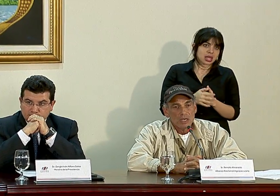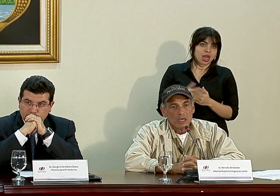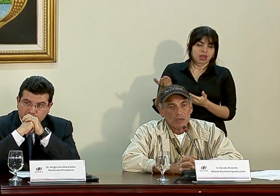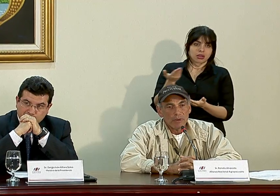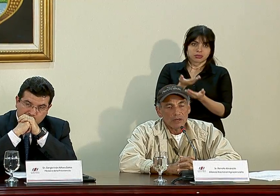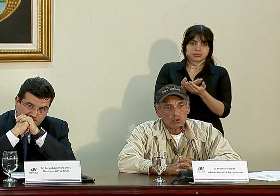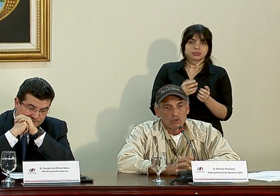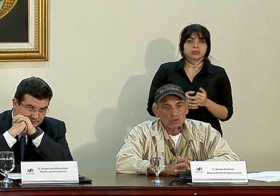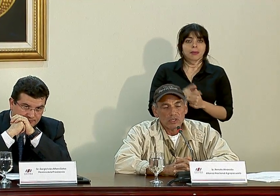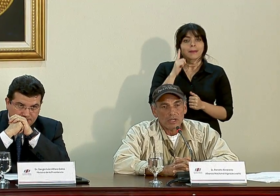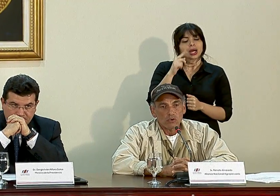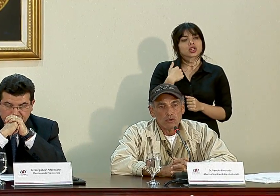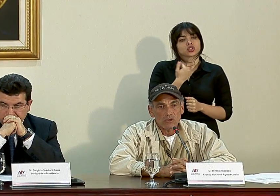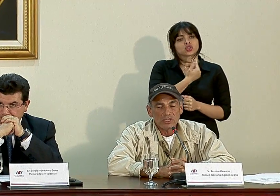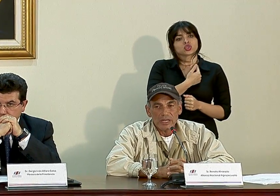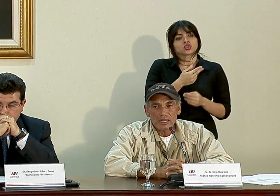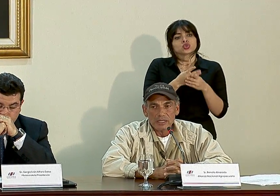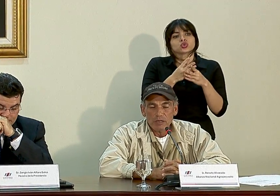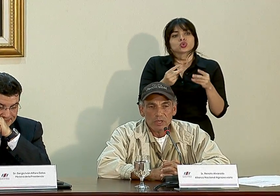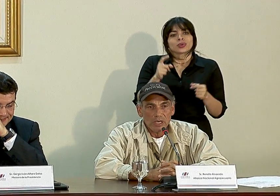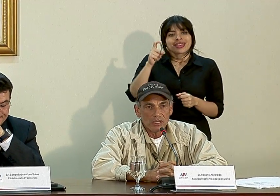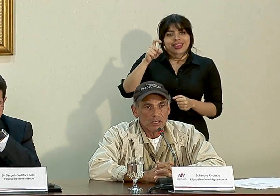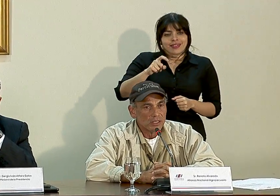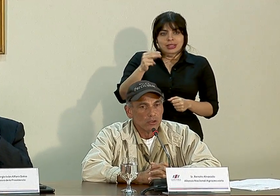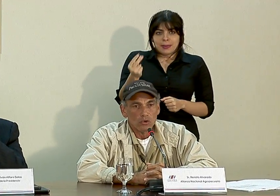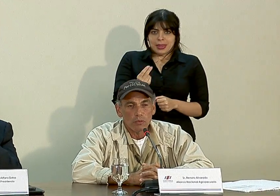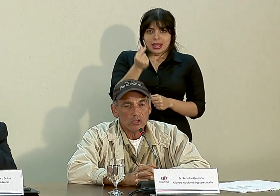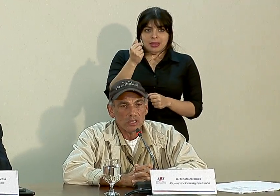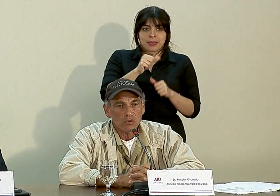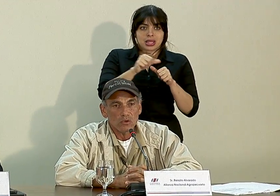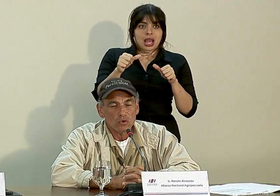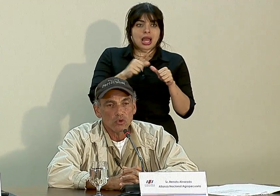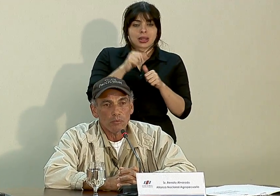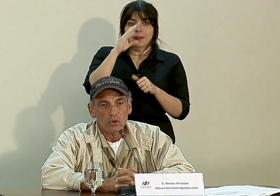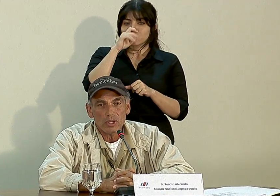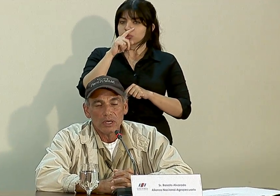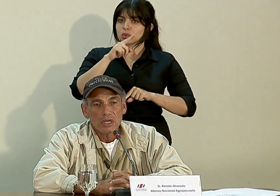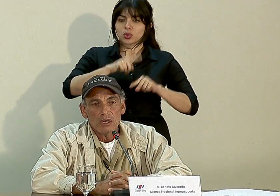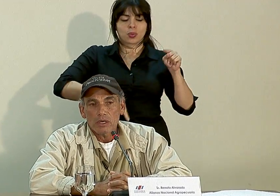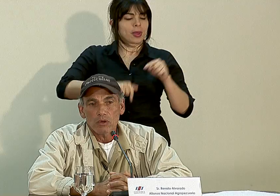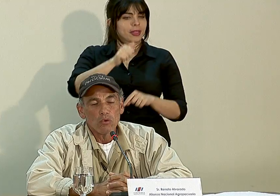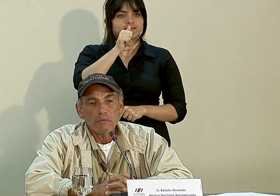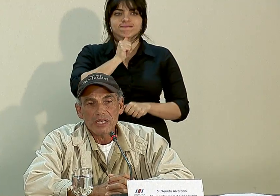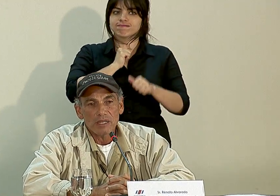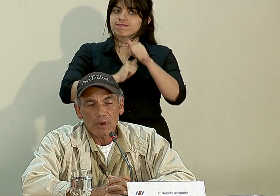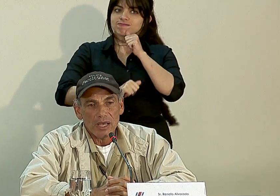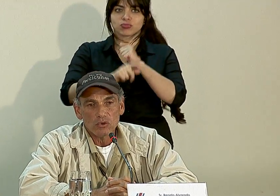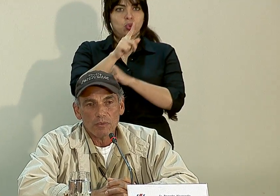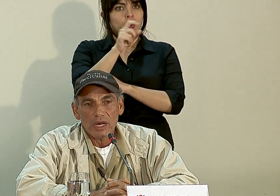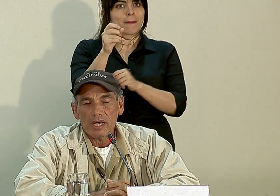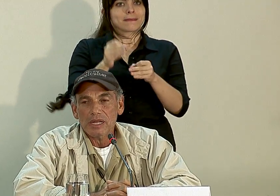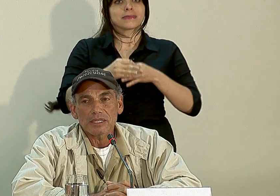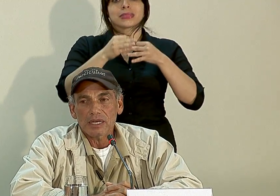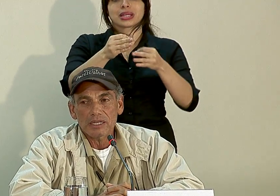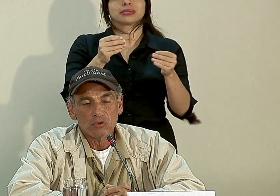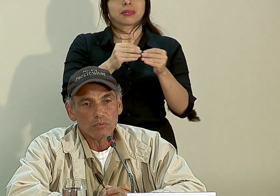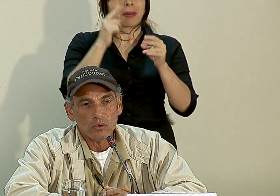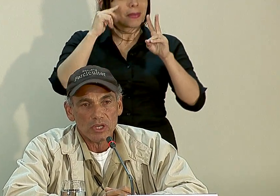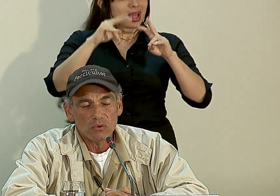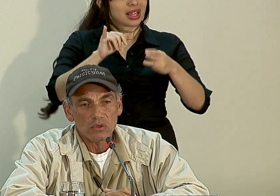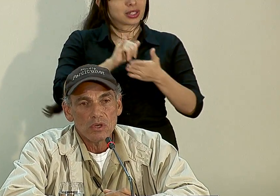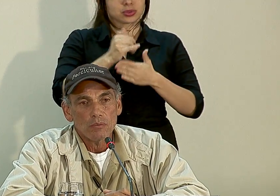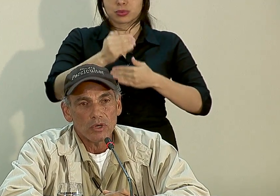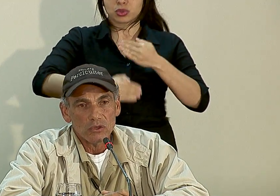presente. Para nosotros las soluciones tienen que ser inmediatas, el sector porcino no soporta un mes de plazo para analizar